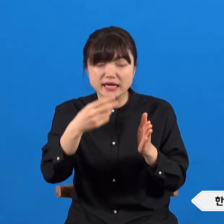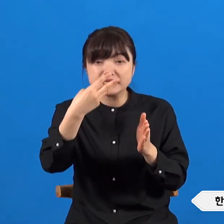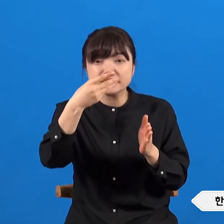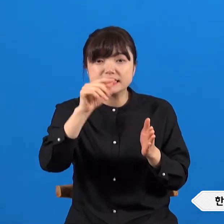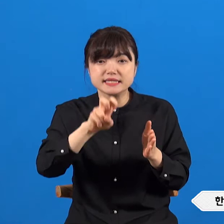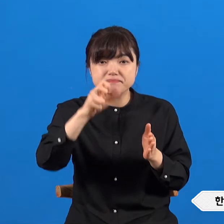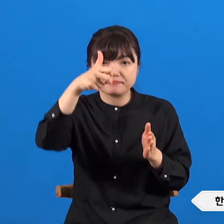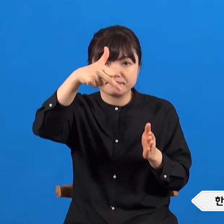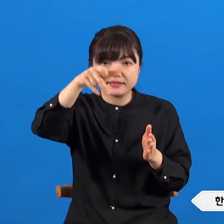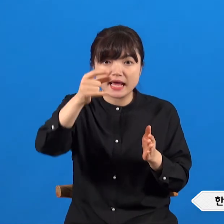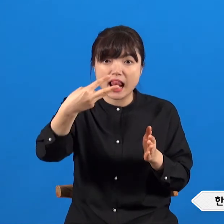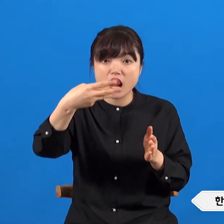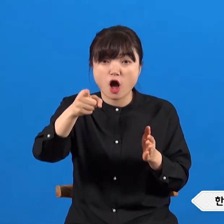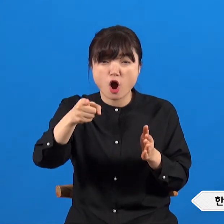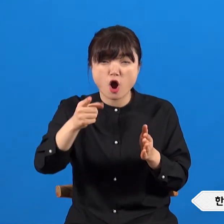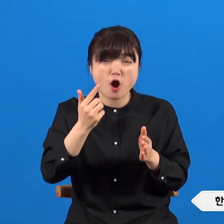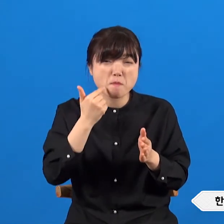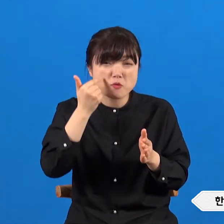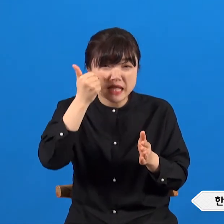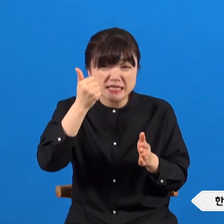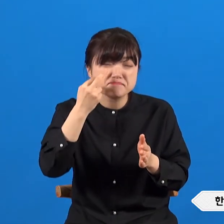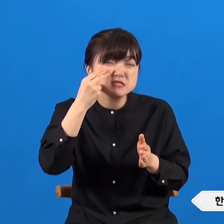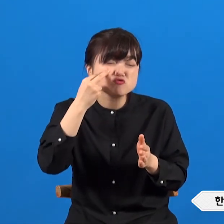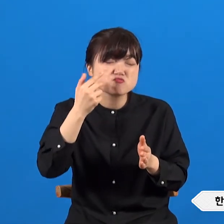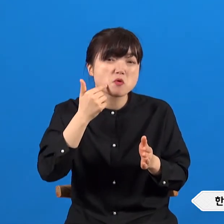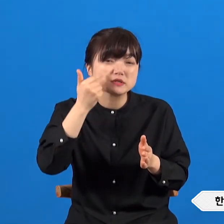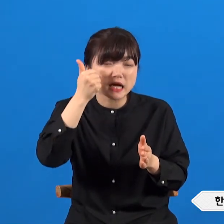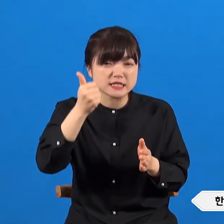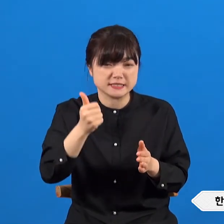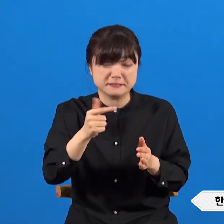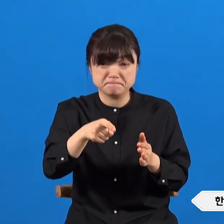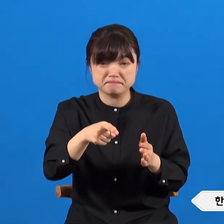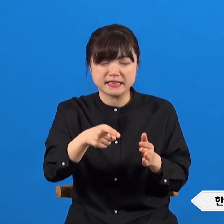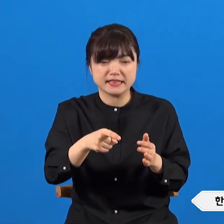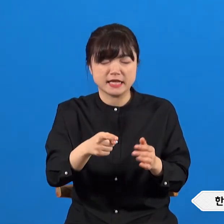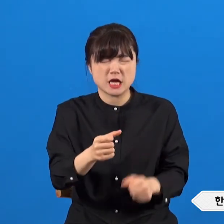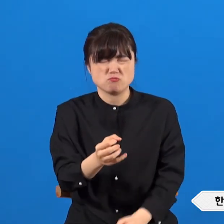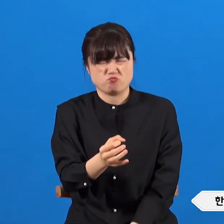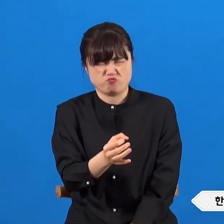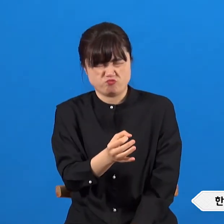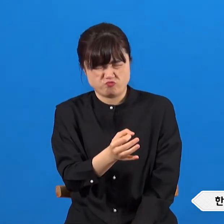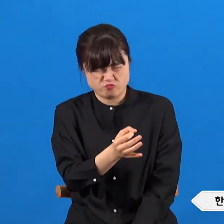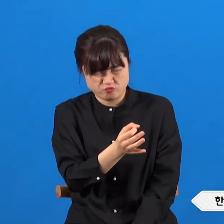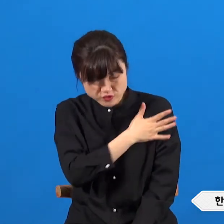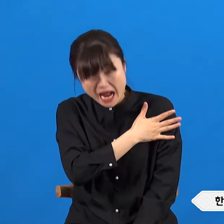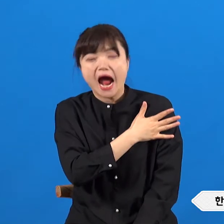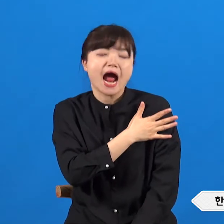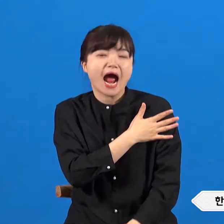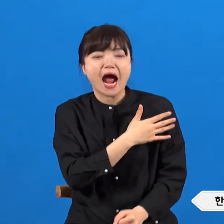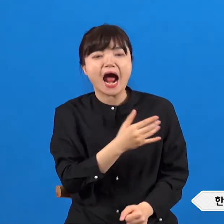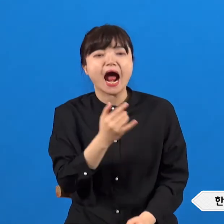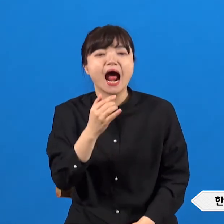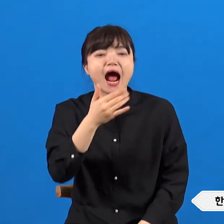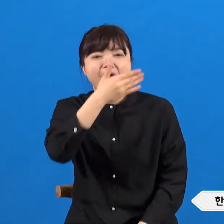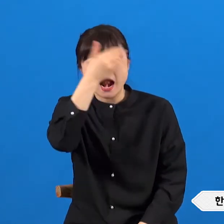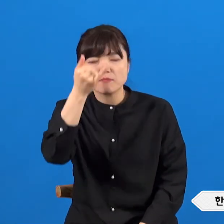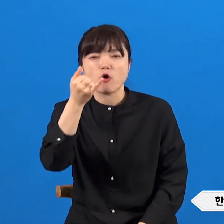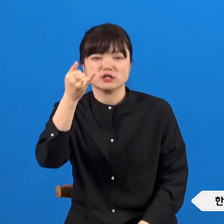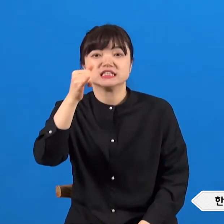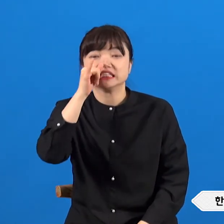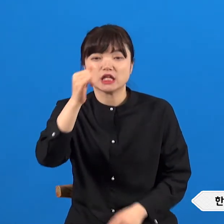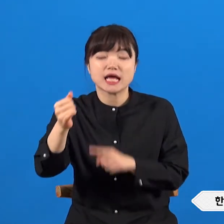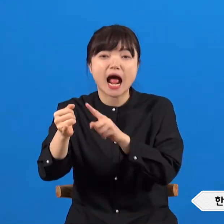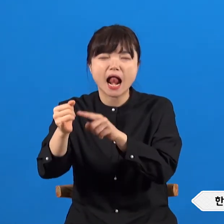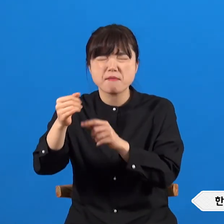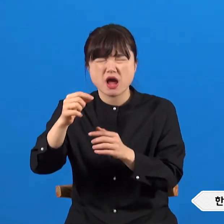얘기가 나옵니다. 어떤 부유한 할머니가 한 분 계셨습니다. 그 할머니는 평생 혼자 사셨기